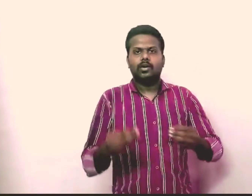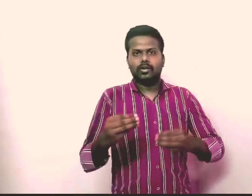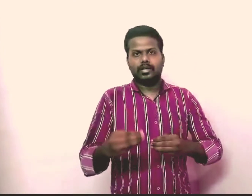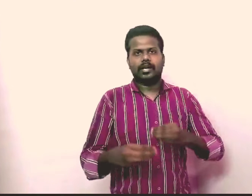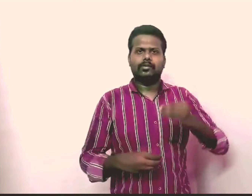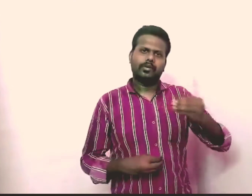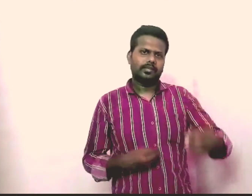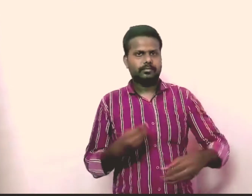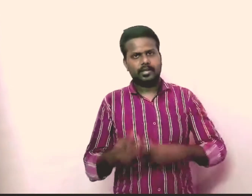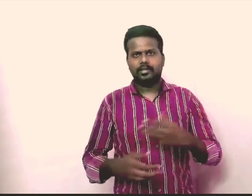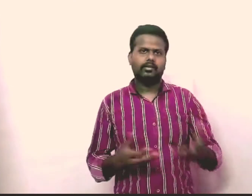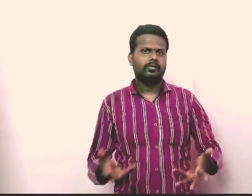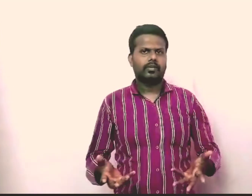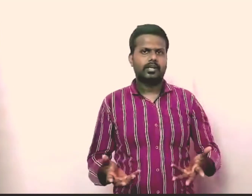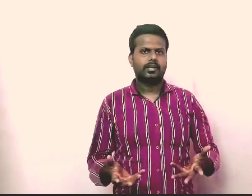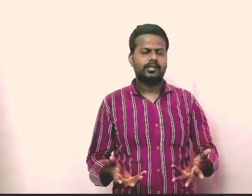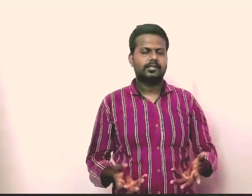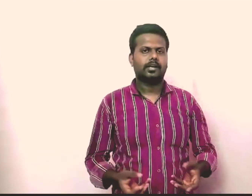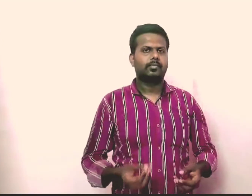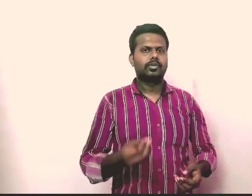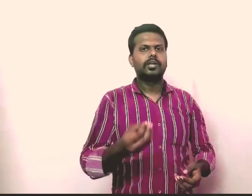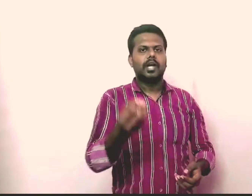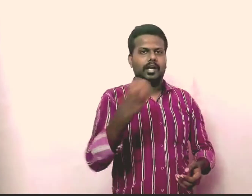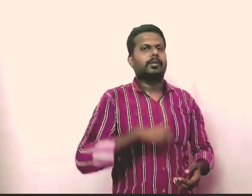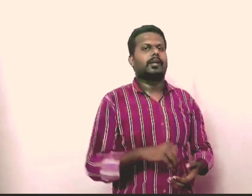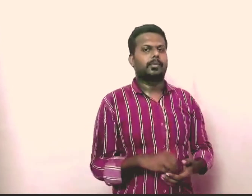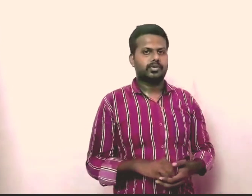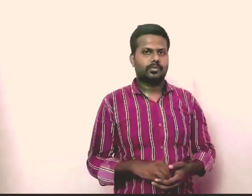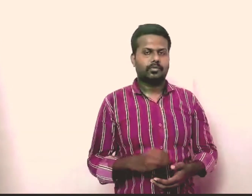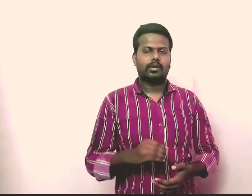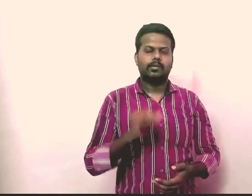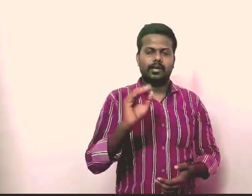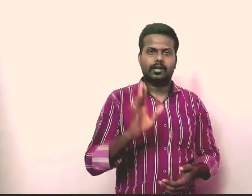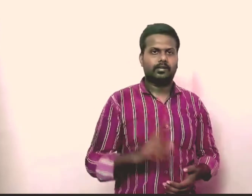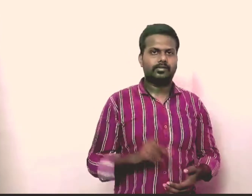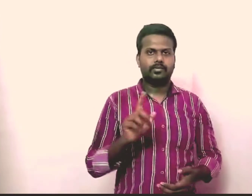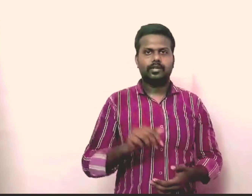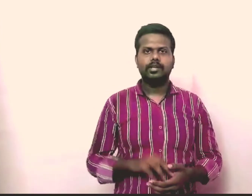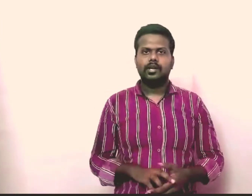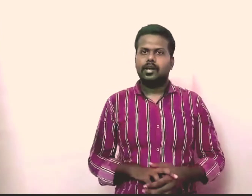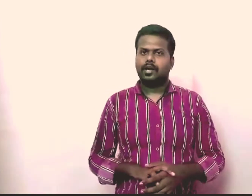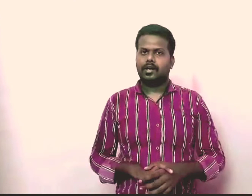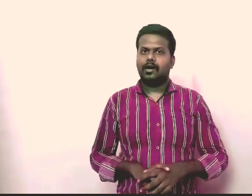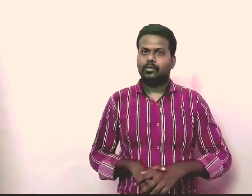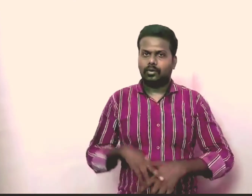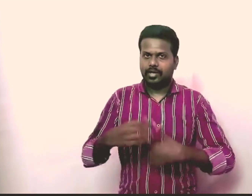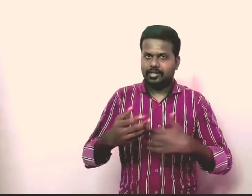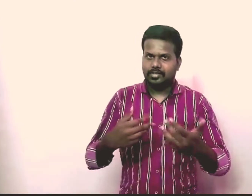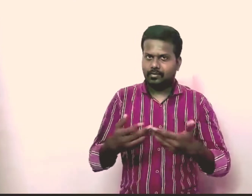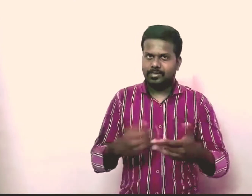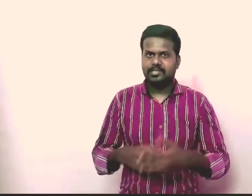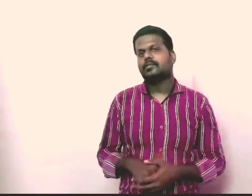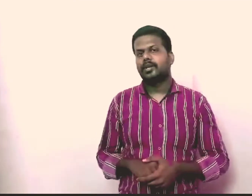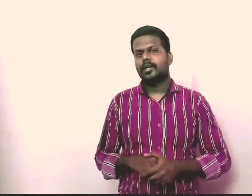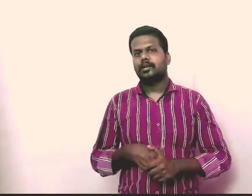ஒரு இங்கிலாண்டோ சம்திங், ஏதாவது ஒரு ஃபாரின் கண்ட்ரிஸ் இருக்கும் போது நம்ம அதை அப்ரோச் பண்ணுவோம். நம்ம ரெக்வஸ்ட் கொடுத்து அவங்களோட அவங்க மெசஞ்சர் வழியா நம்ம